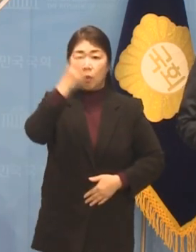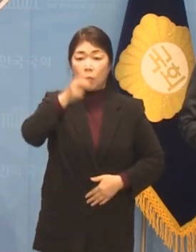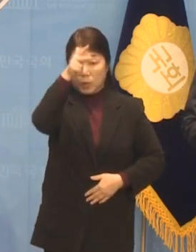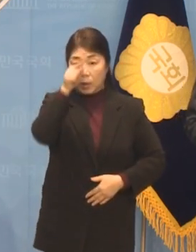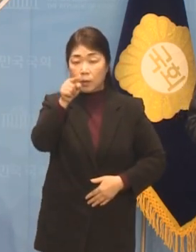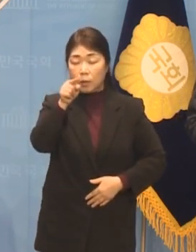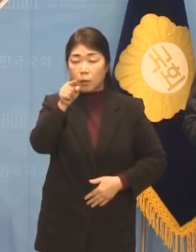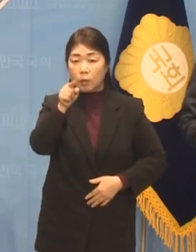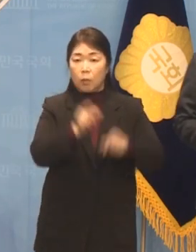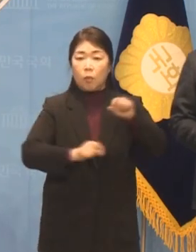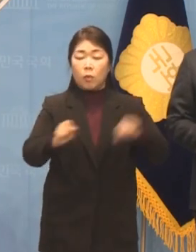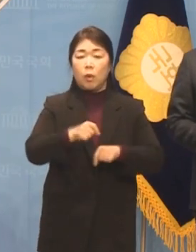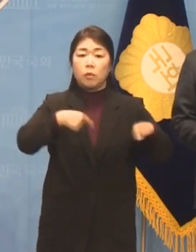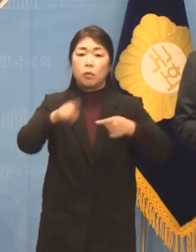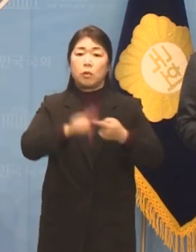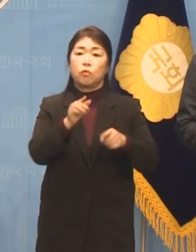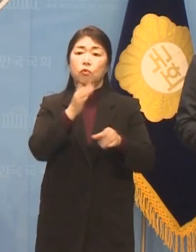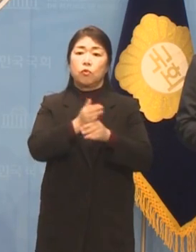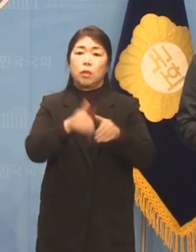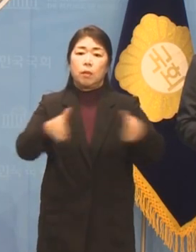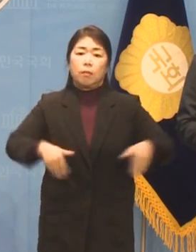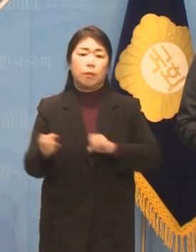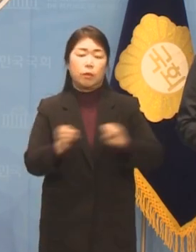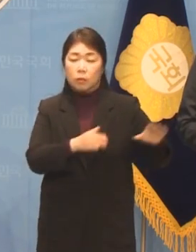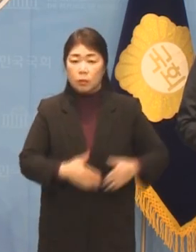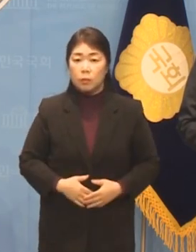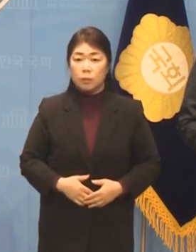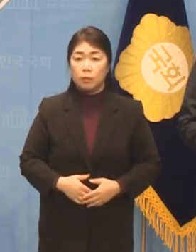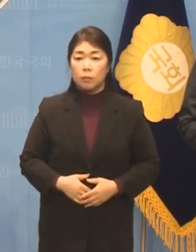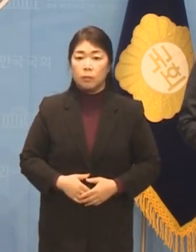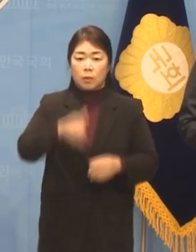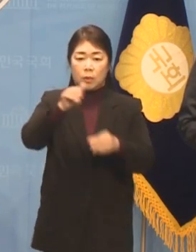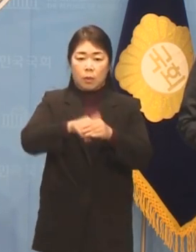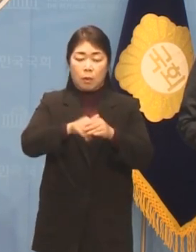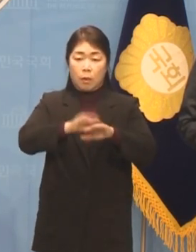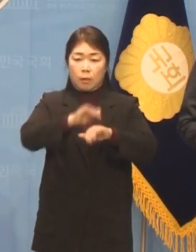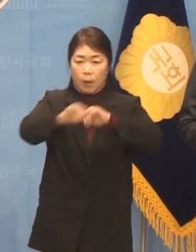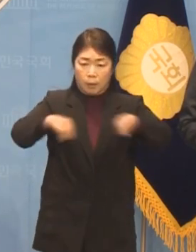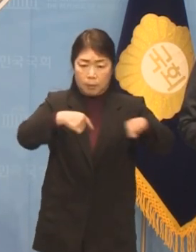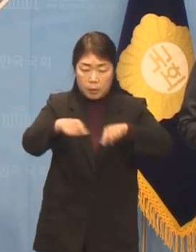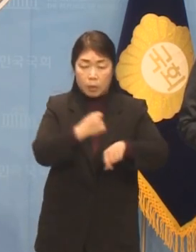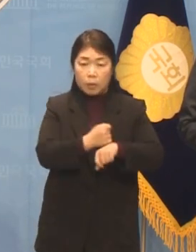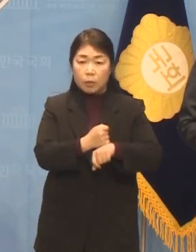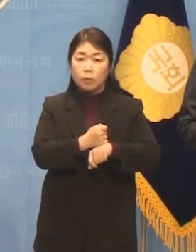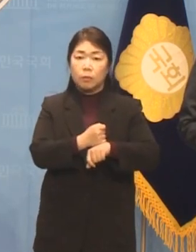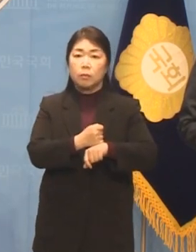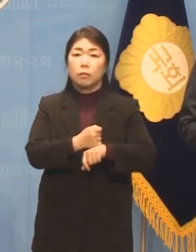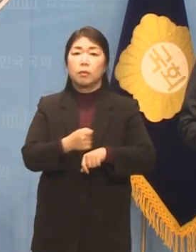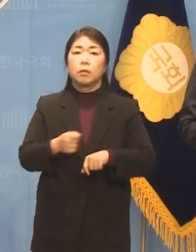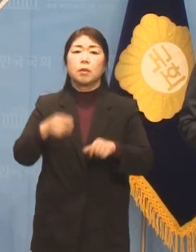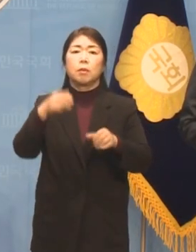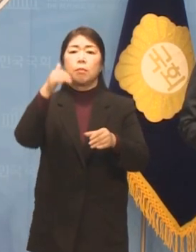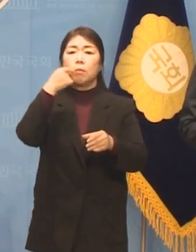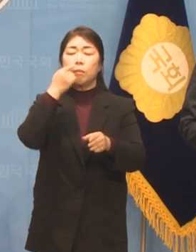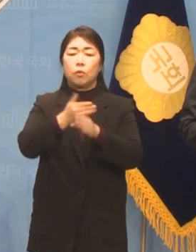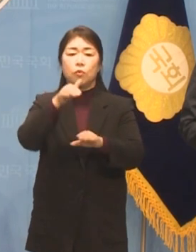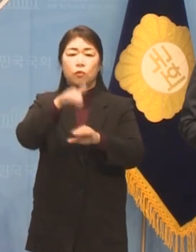의무를 훼손하고 민주주의 꽃인 선거에 개입하여 민주주의를 파괴하려 했던